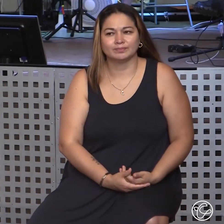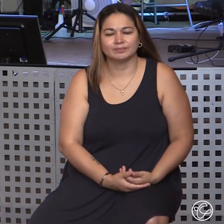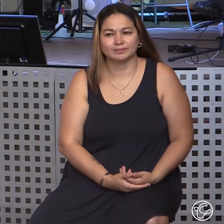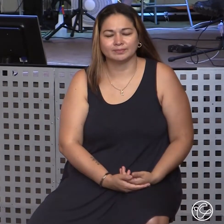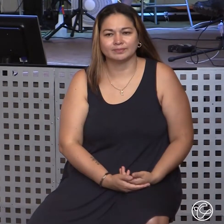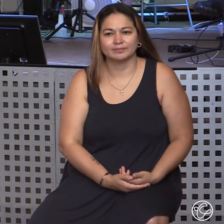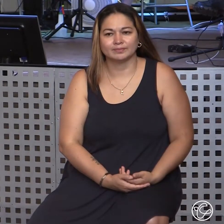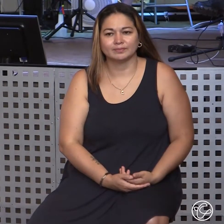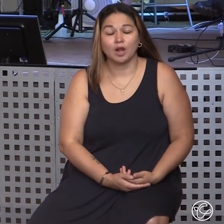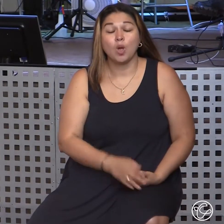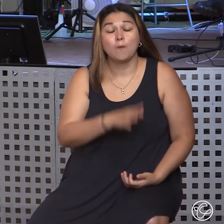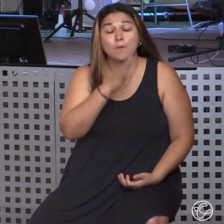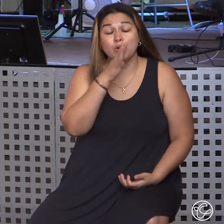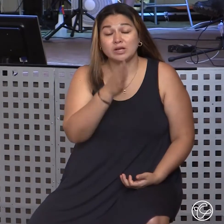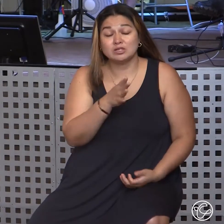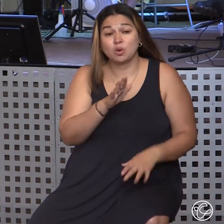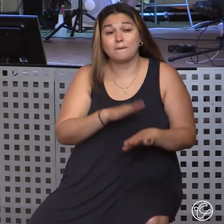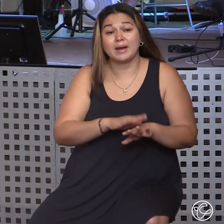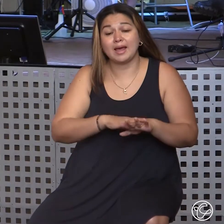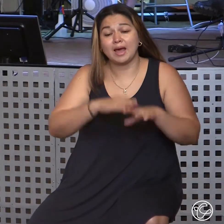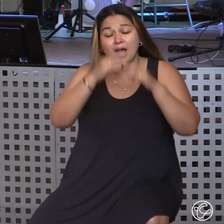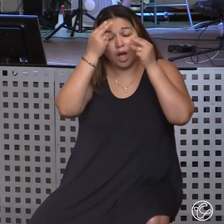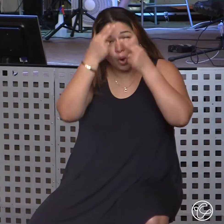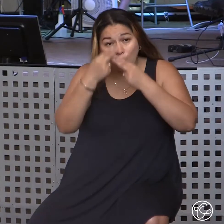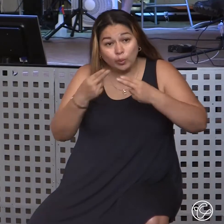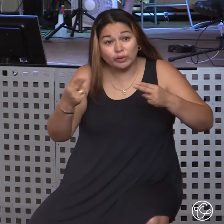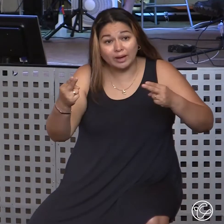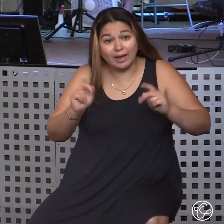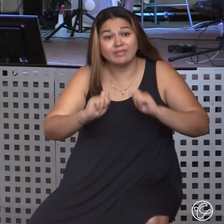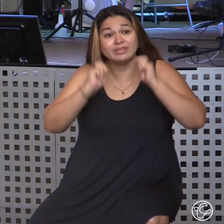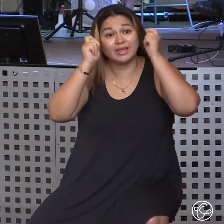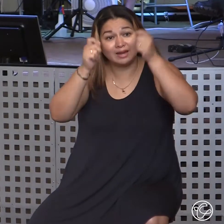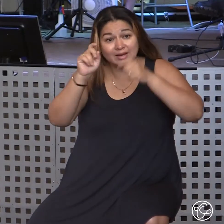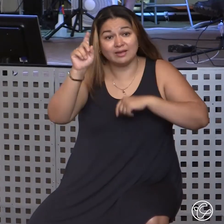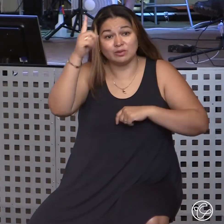él. Y de hundirle el kiosco.